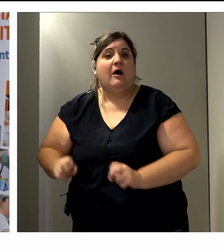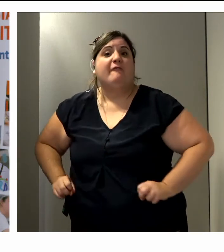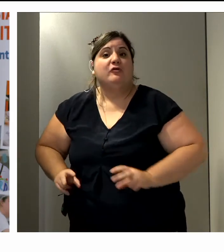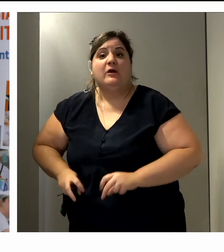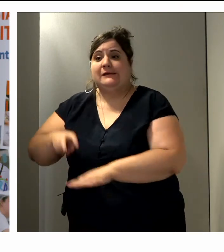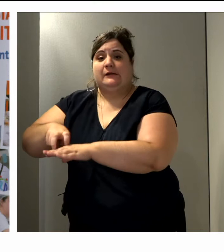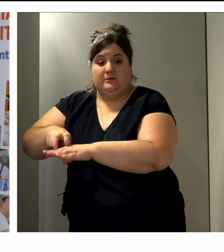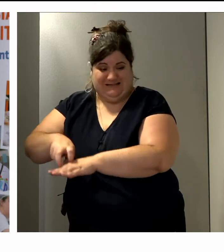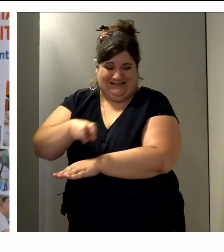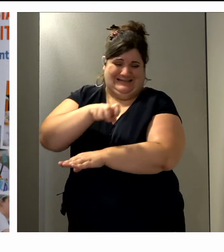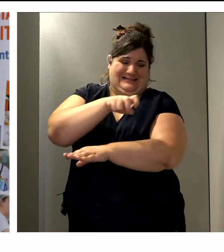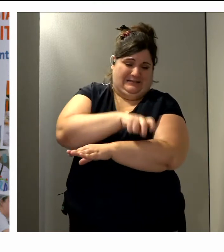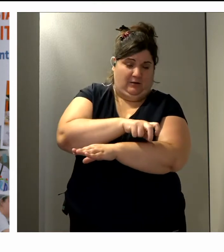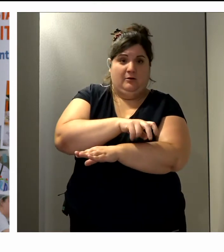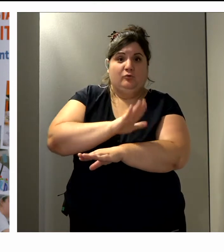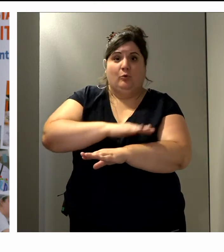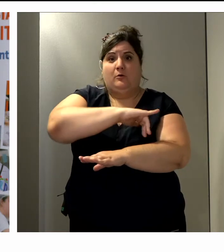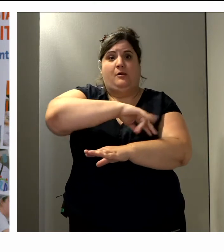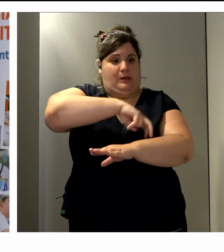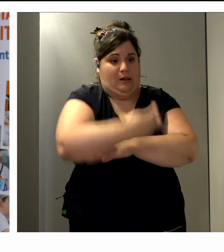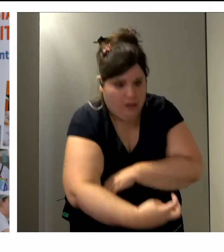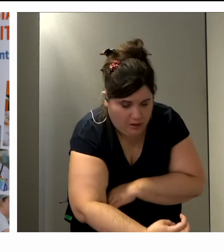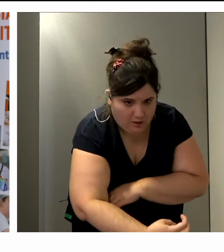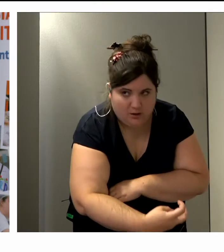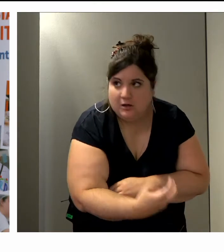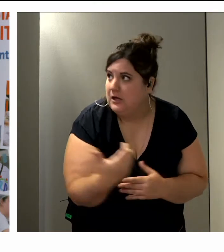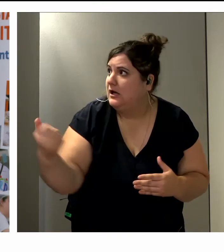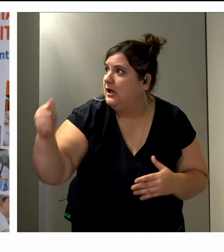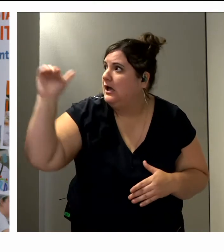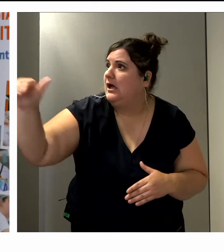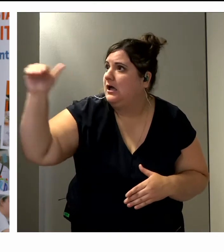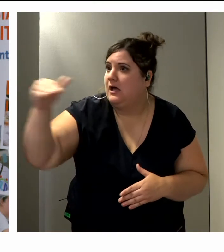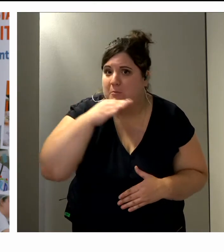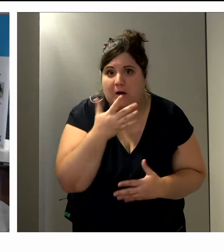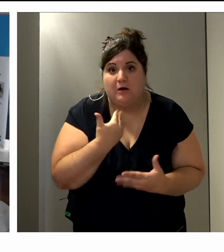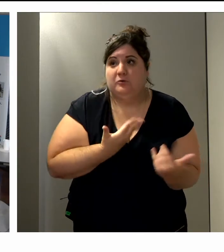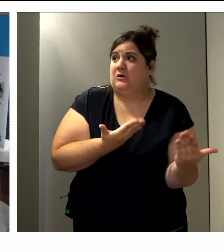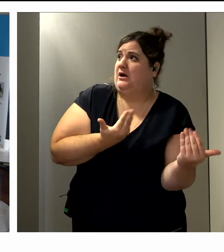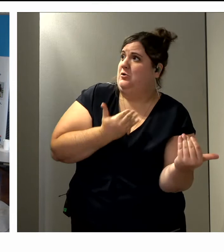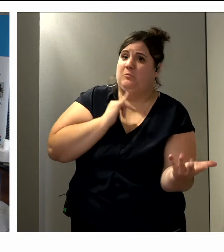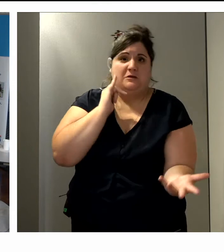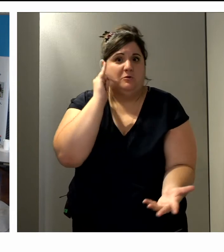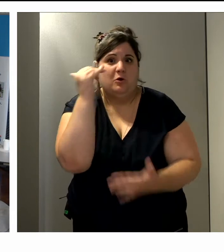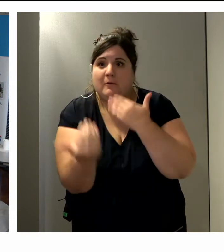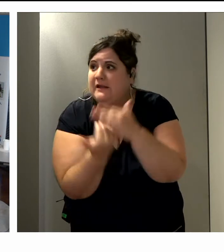de ménage revienne le lendemain, peut-être. C'est très compliqué. Il faut avoir beaucoup de volonté